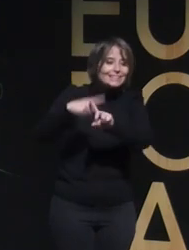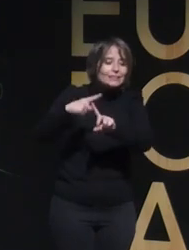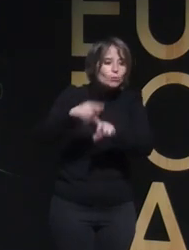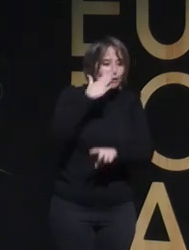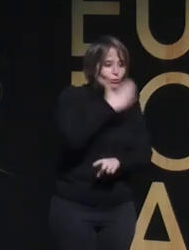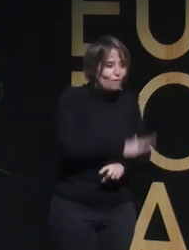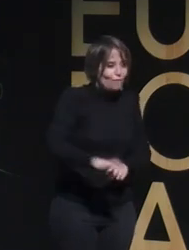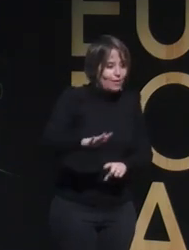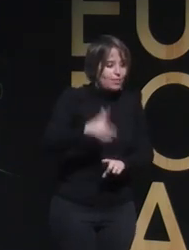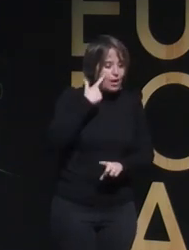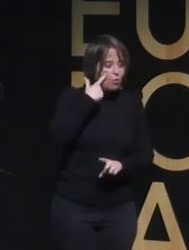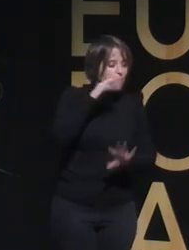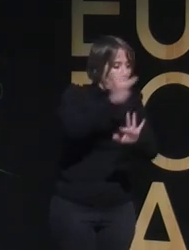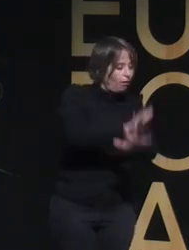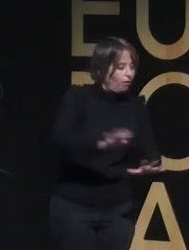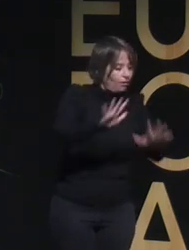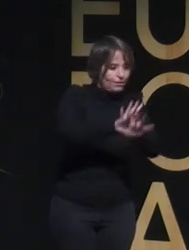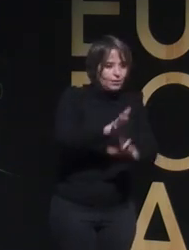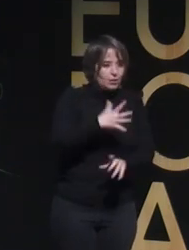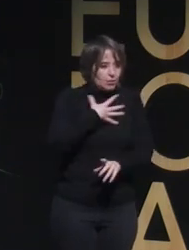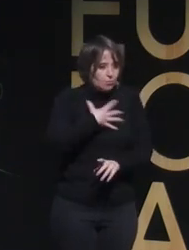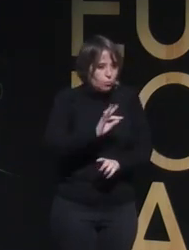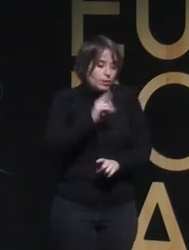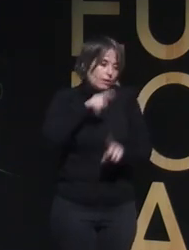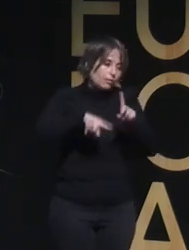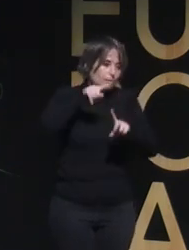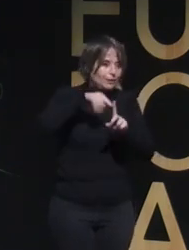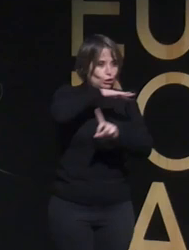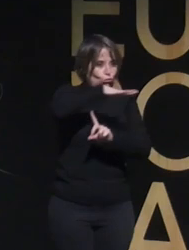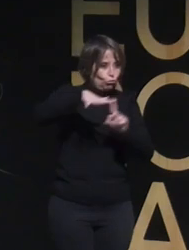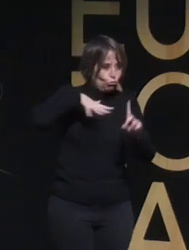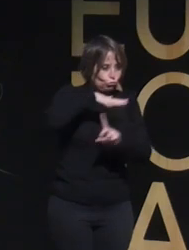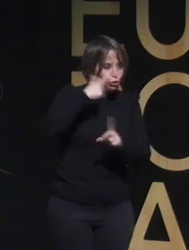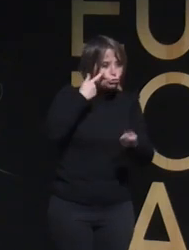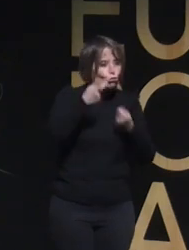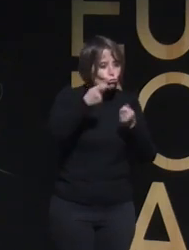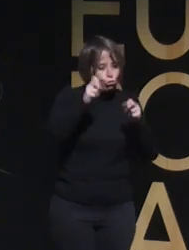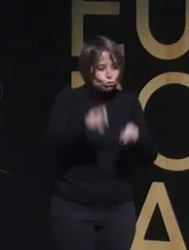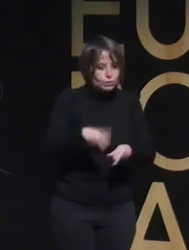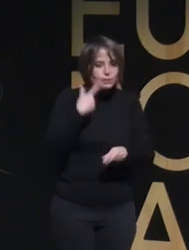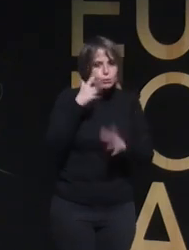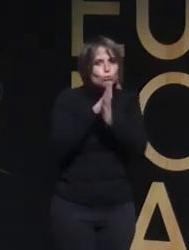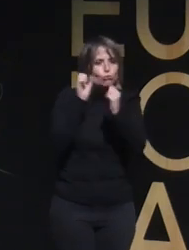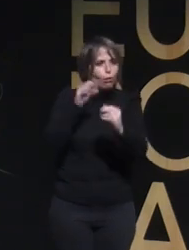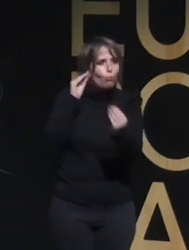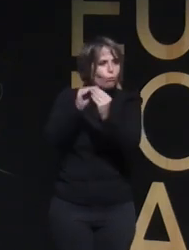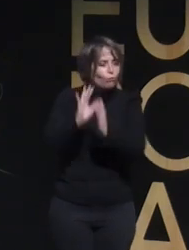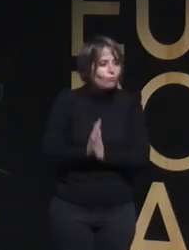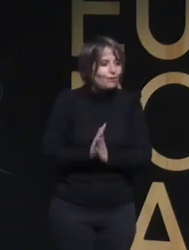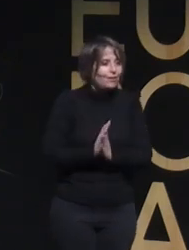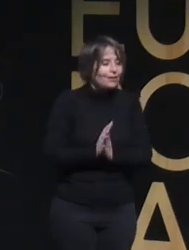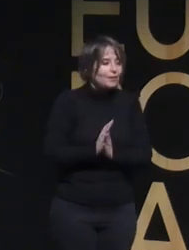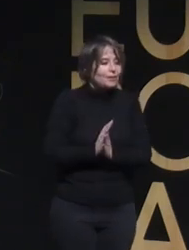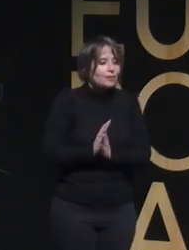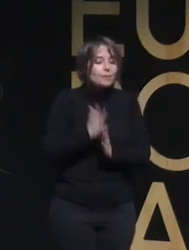infancia, ¿no? Y sé que puede ser muy heavy visto en un contexto fuera de control, ¿no? Y yo estoy de acuerdo. Yo creo que nos